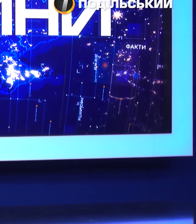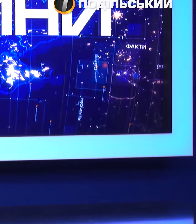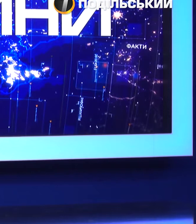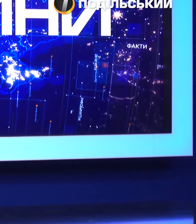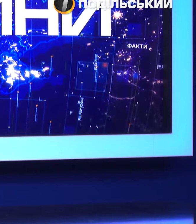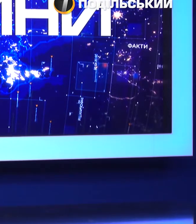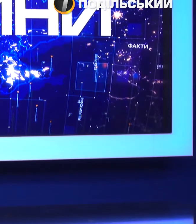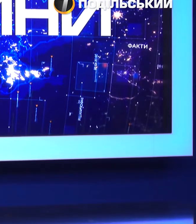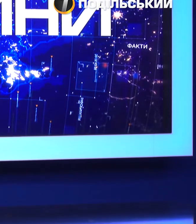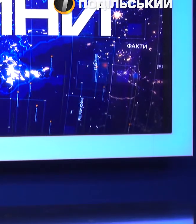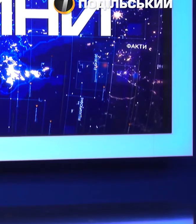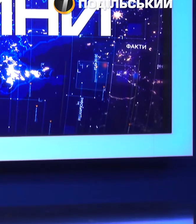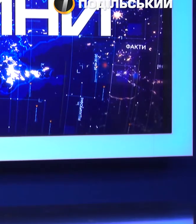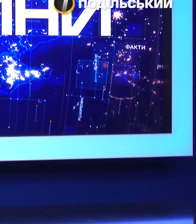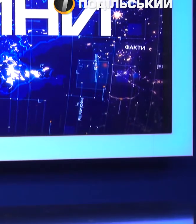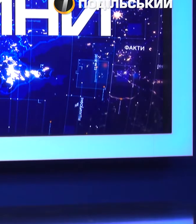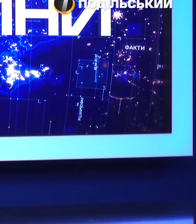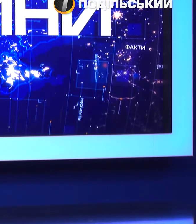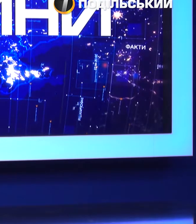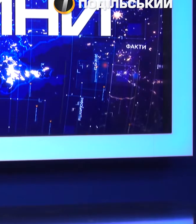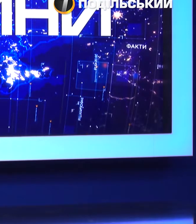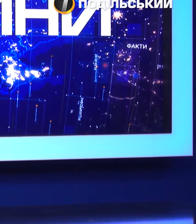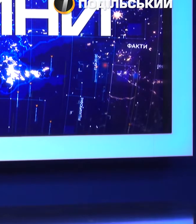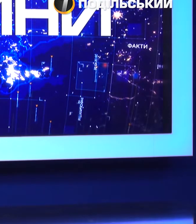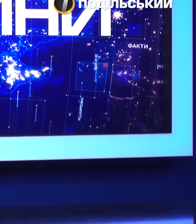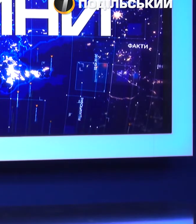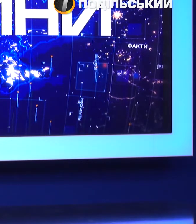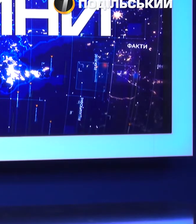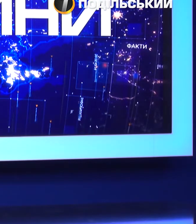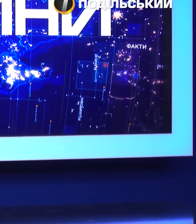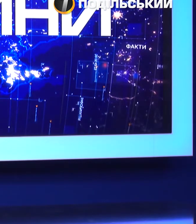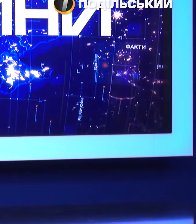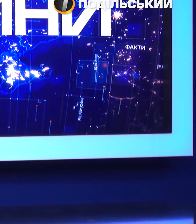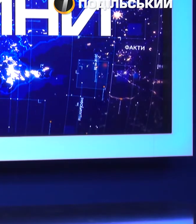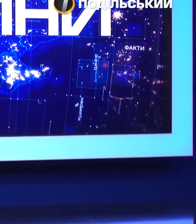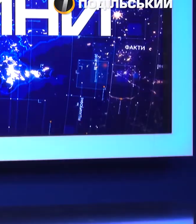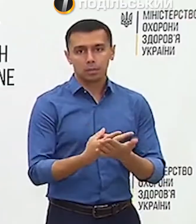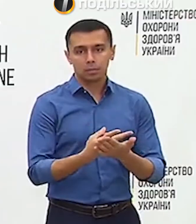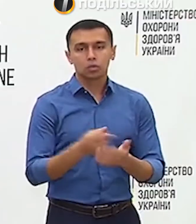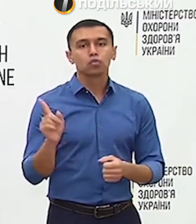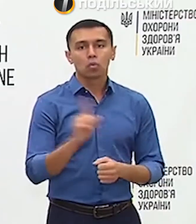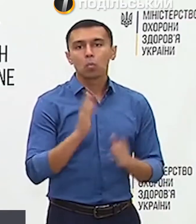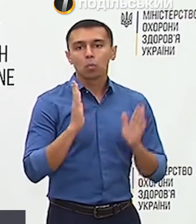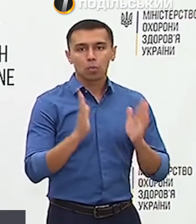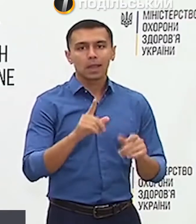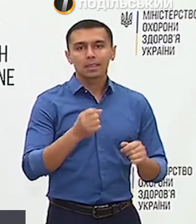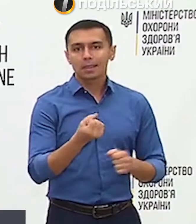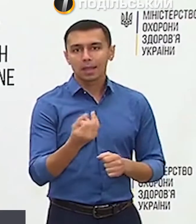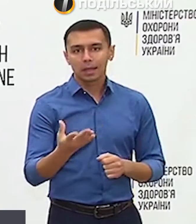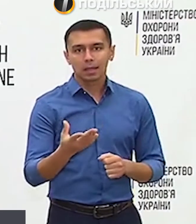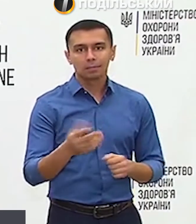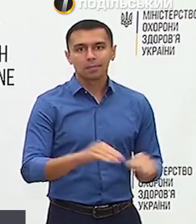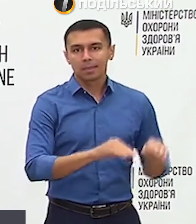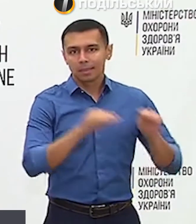Високопосадовці намагаються стабілізувати ситуацію, аби наступним кроком стало зменшення кількості хворих. Буде декілька